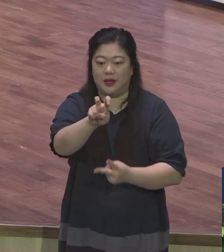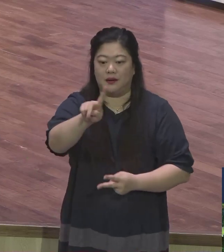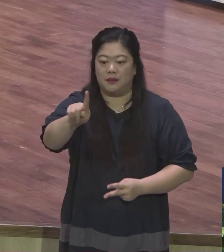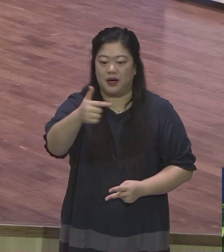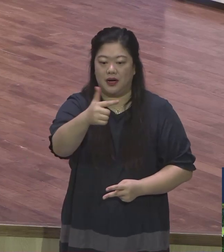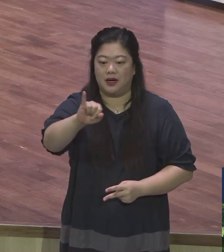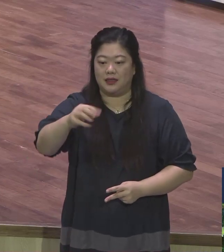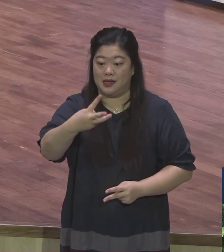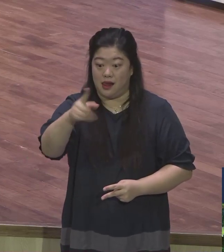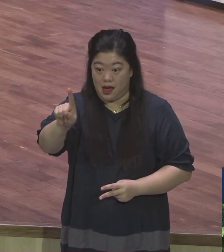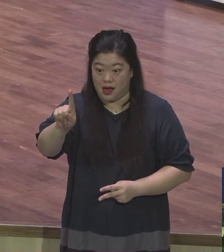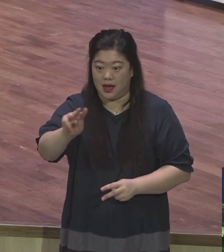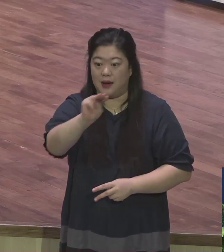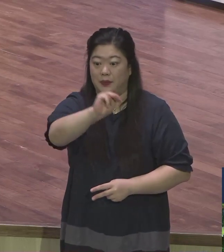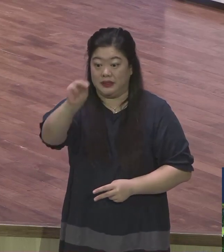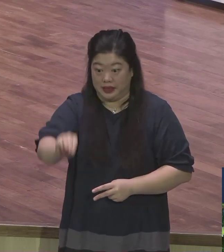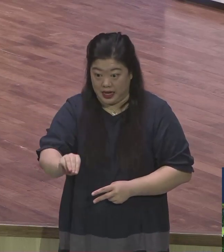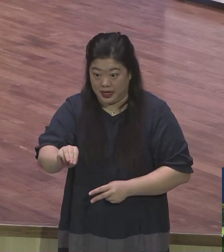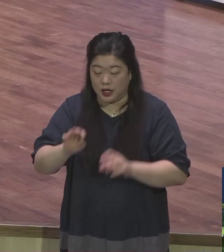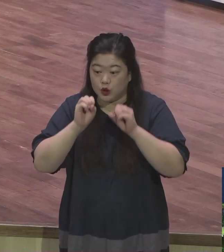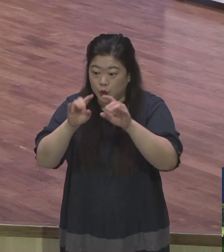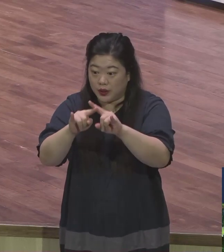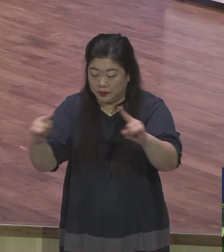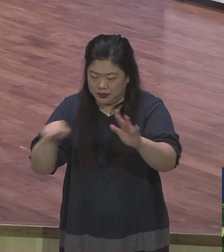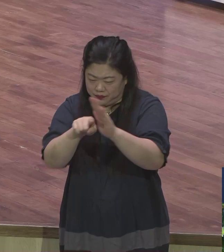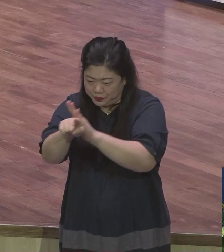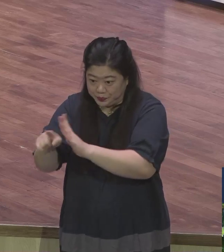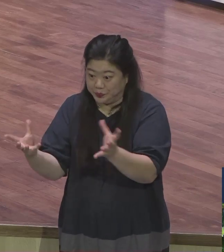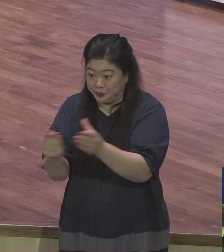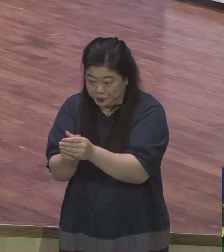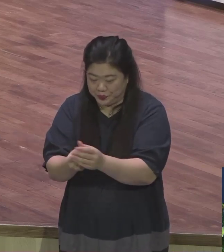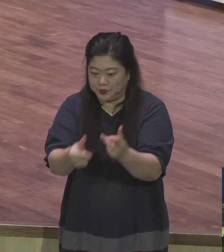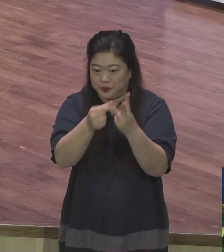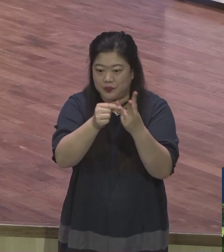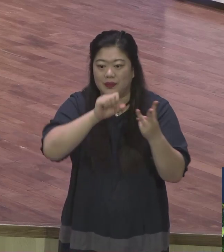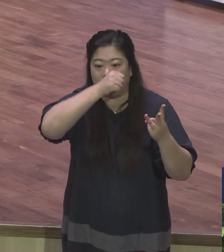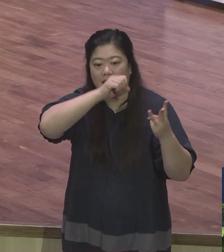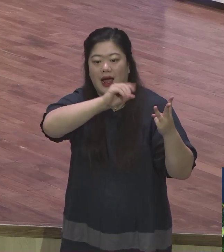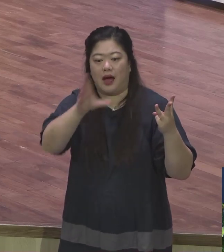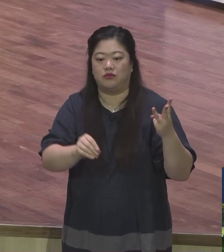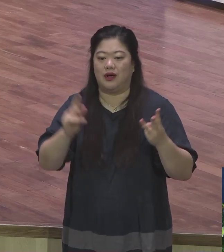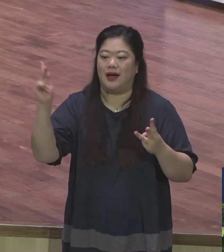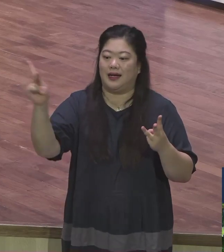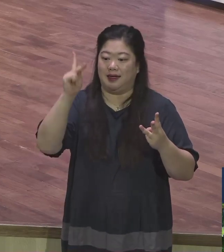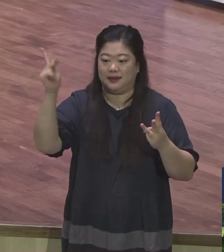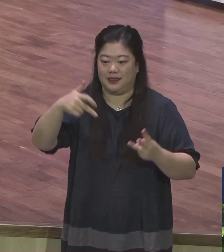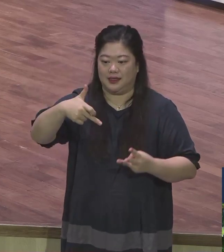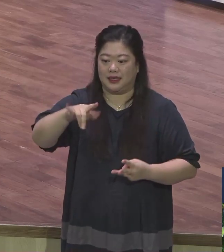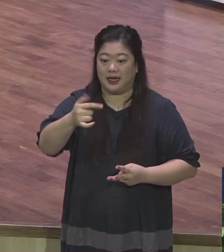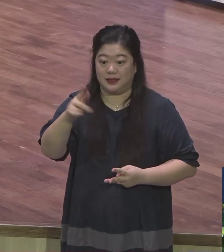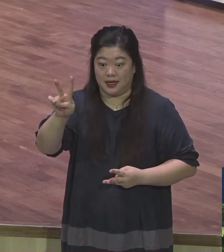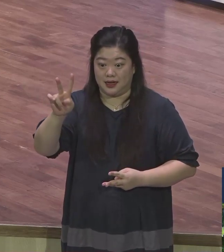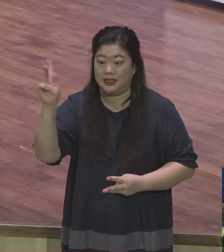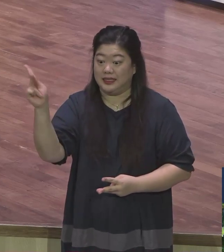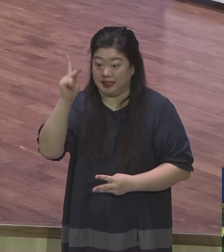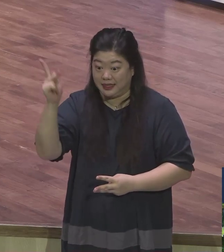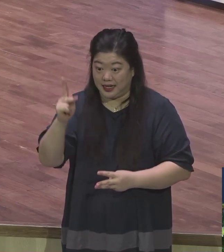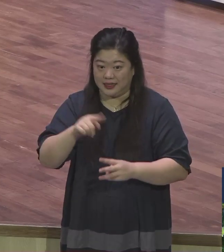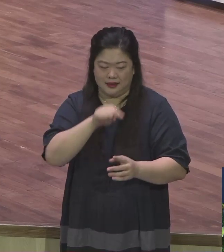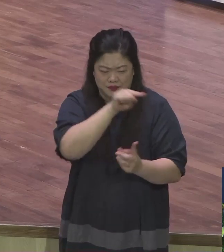케냐에 또 아프리카에 또 전독 캠프를 하는 한 주간 엄청 그렇게